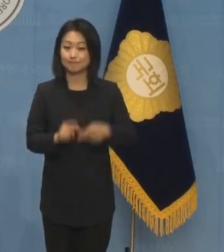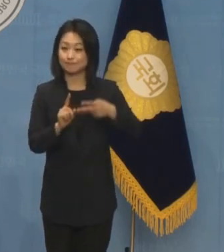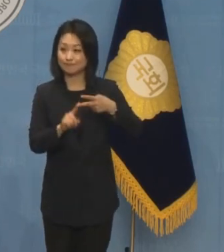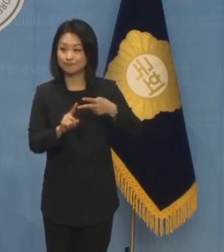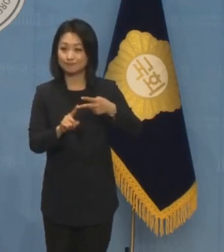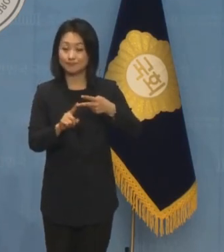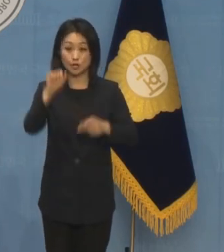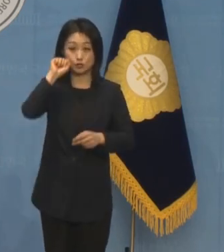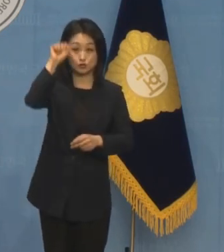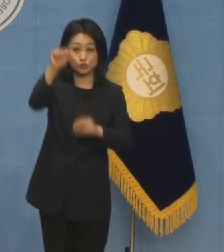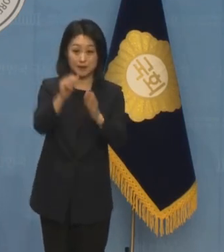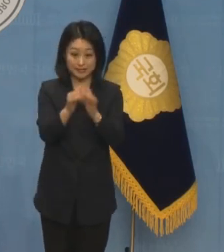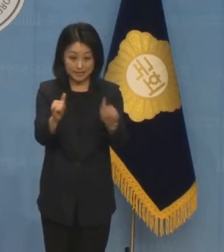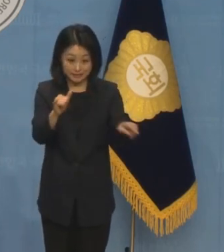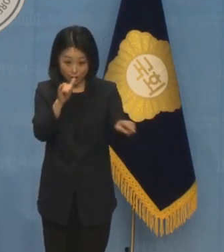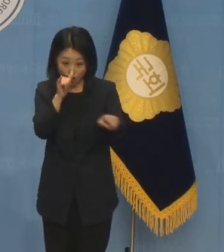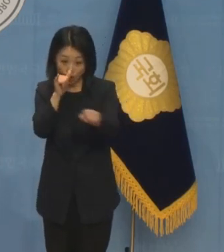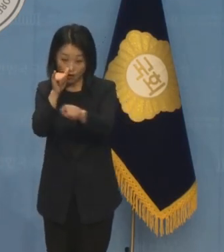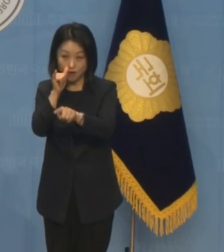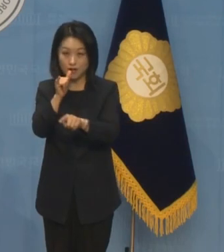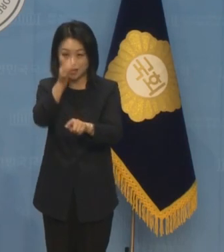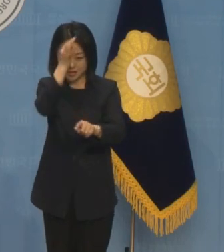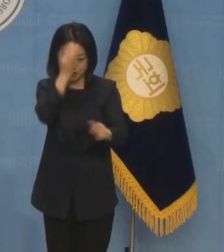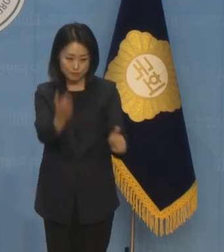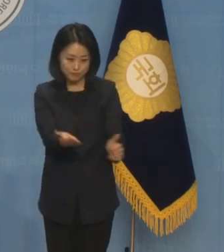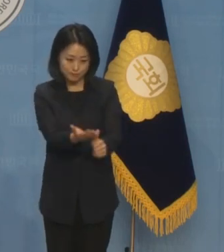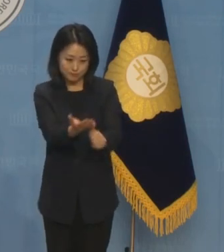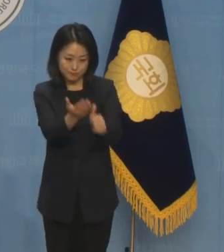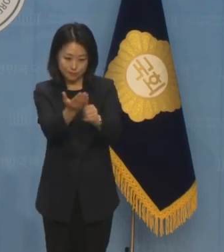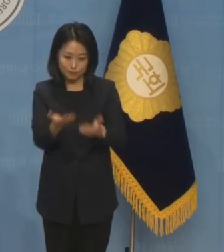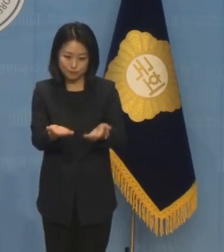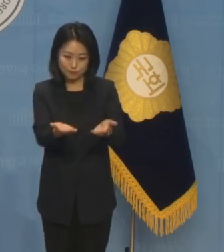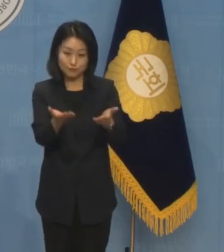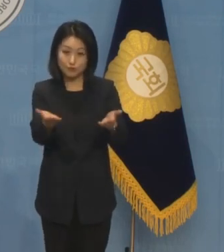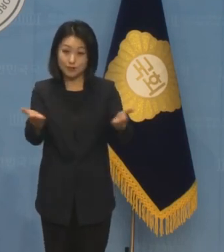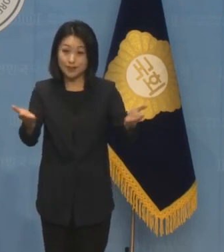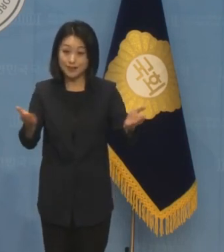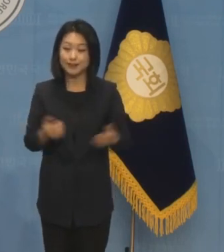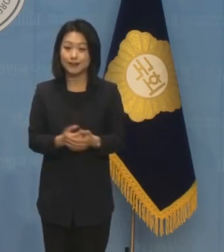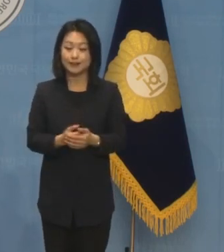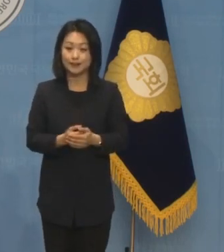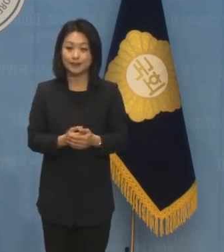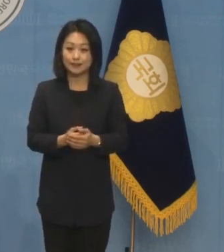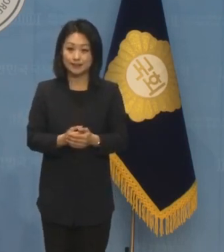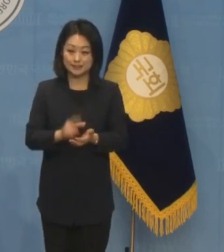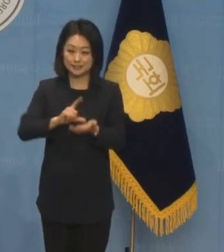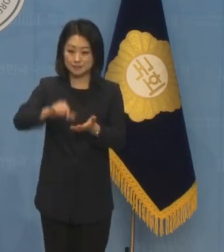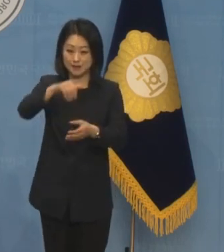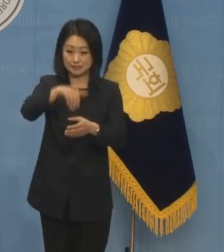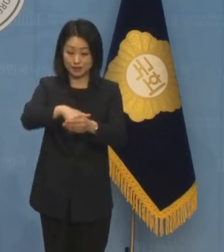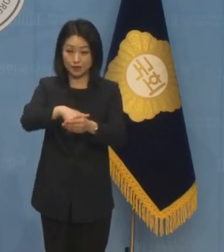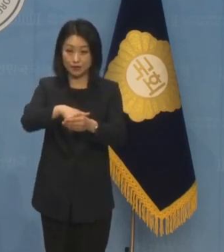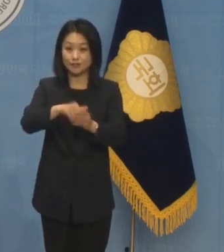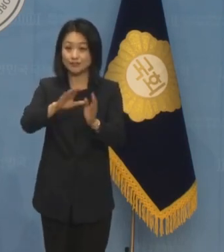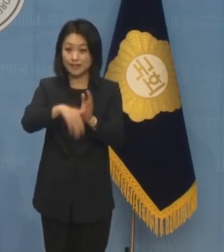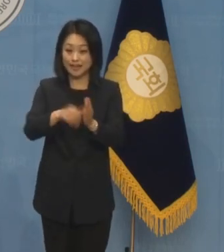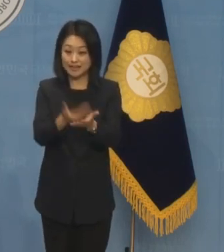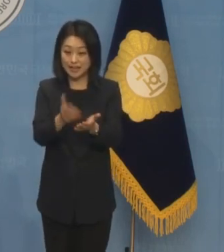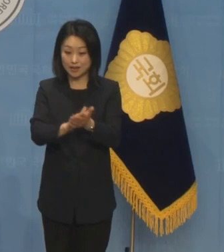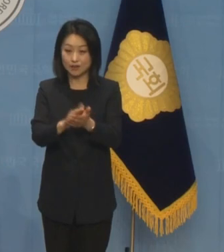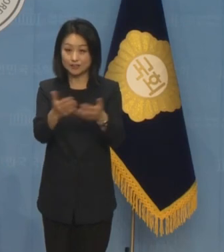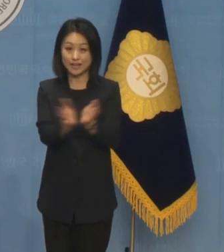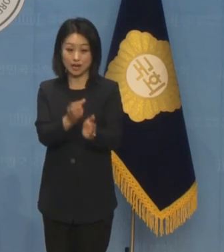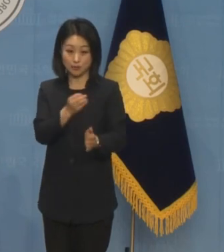둘째, 출마자들의 역량을 강화하겠습니다. 다음 선거에서 개혁신당으로 도전하고자 하는 분들